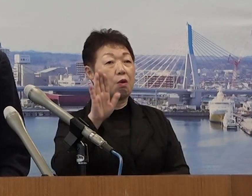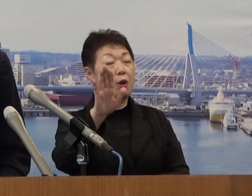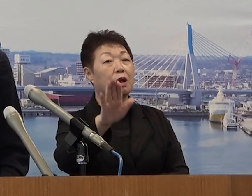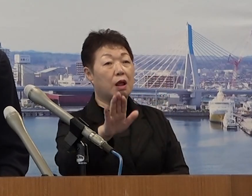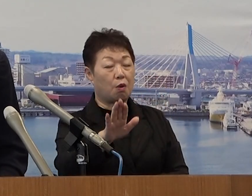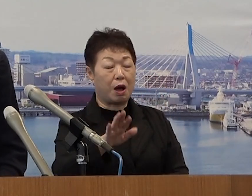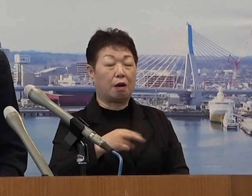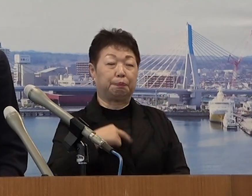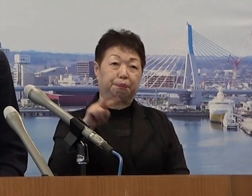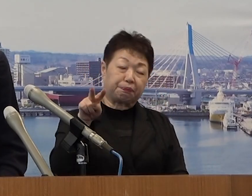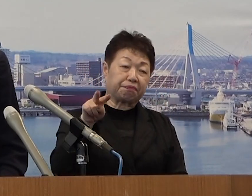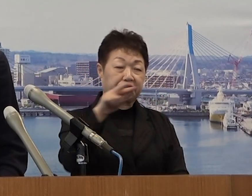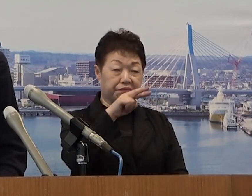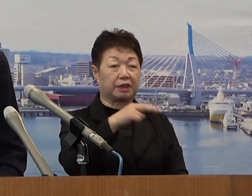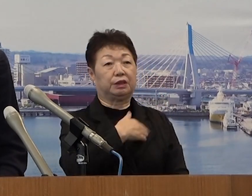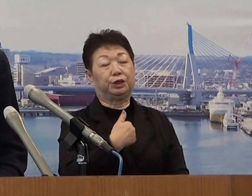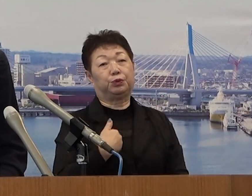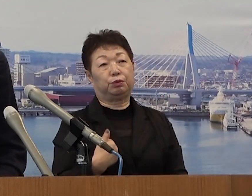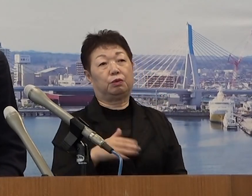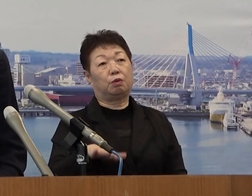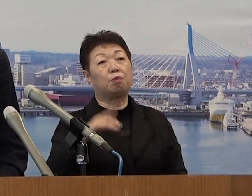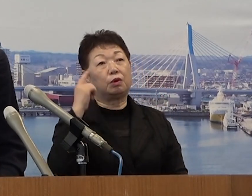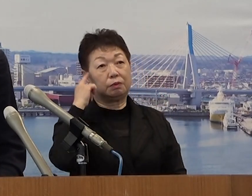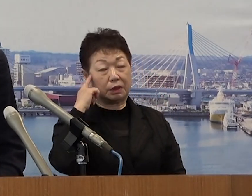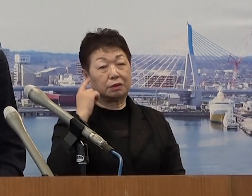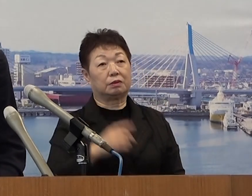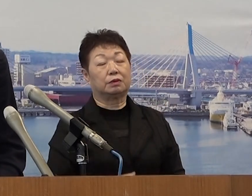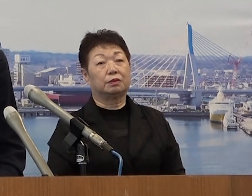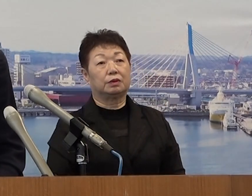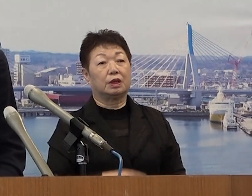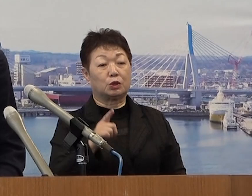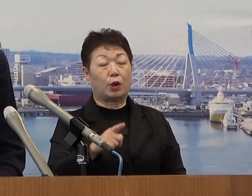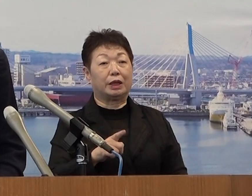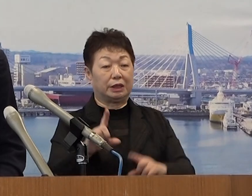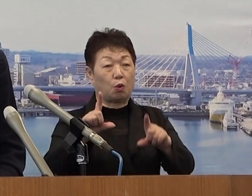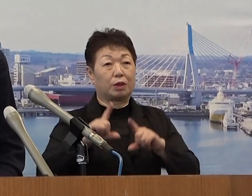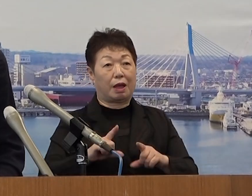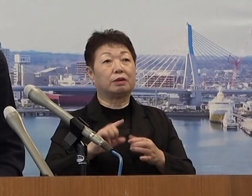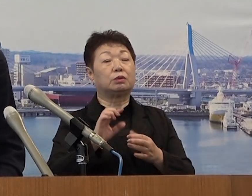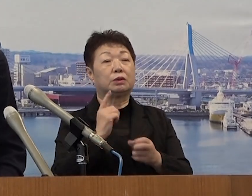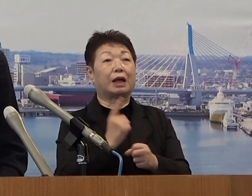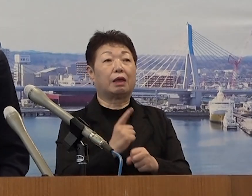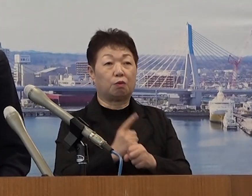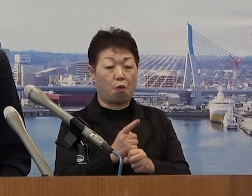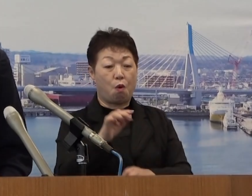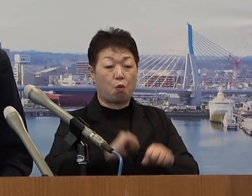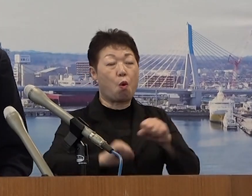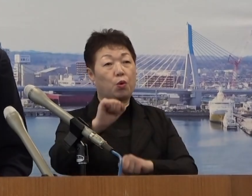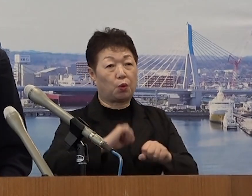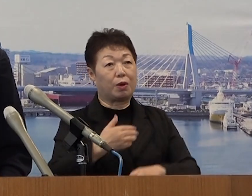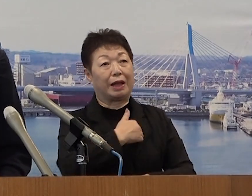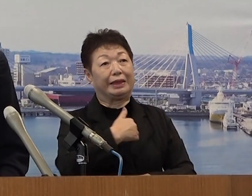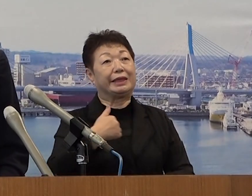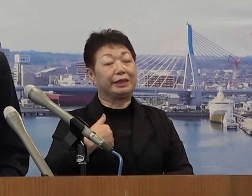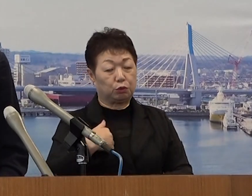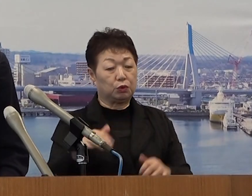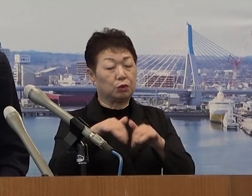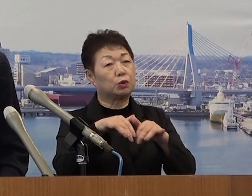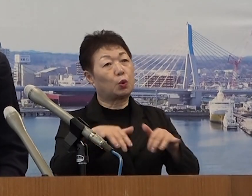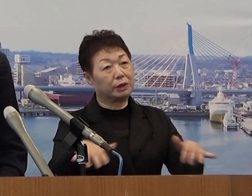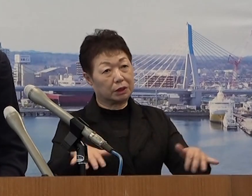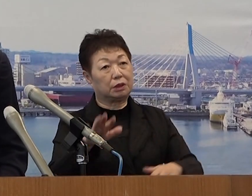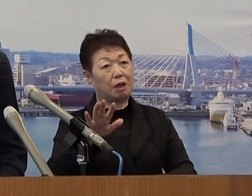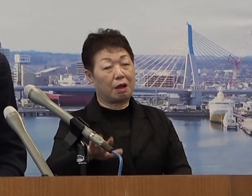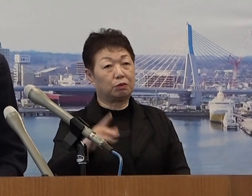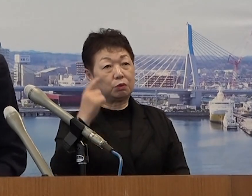々はずっと見届けていかなくてはいけないと思っていますし、それに応えるだけの行動をできる組織だというふうに